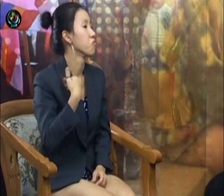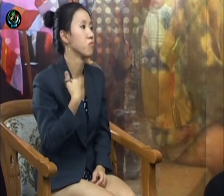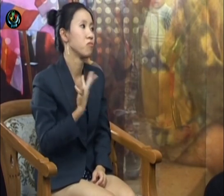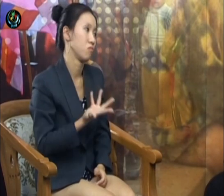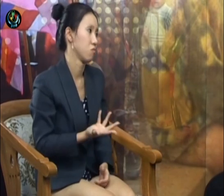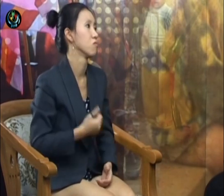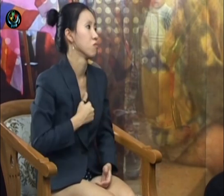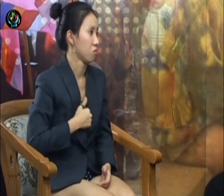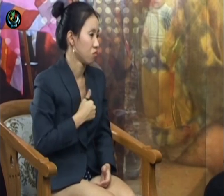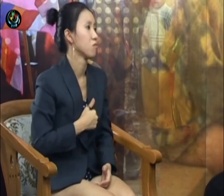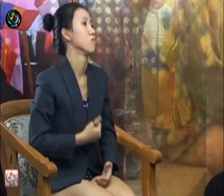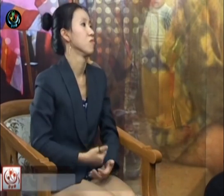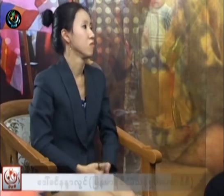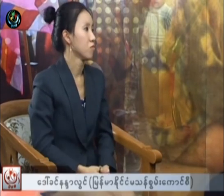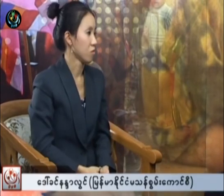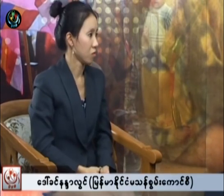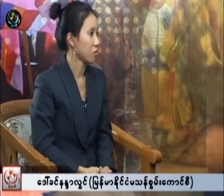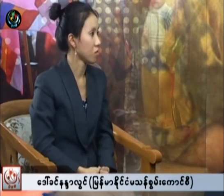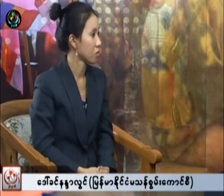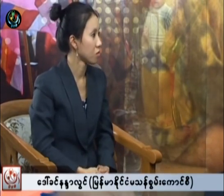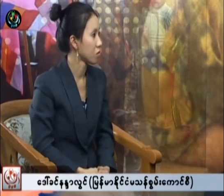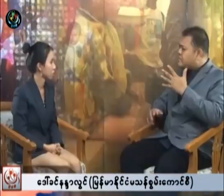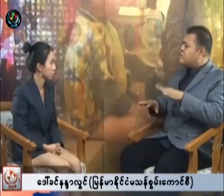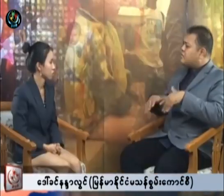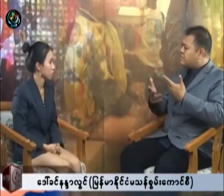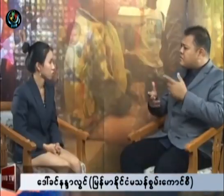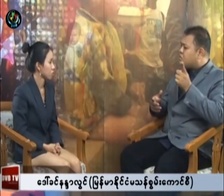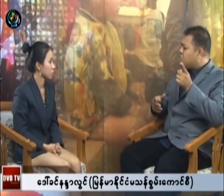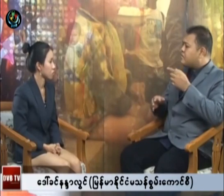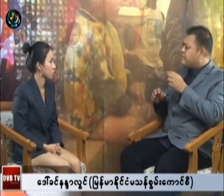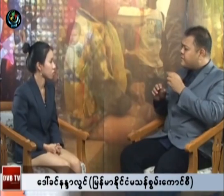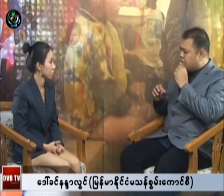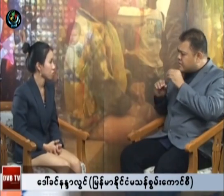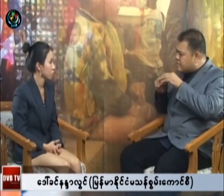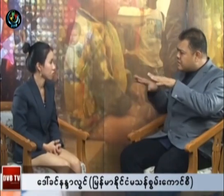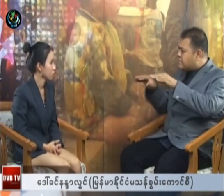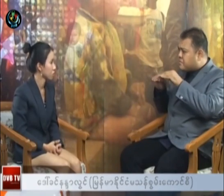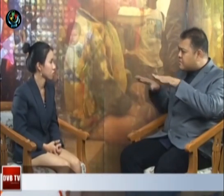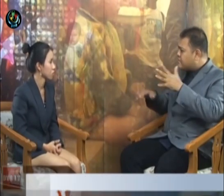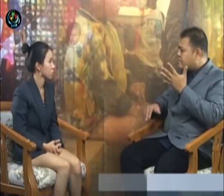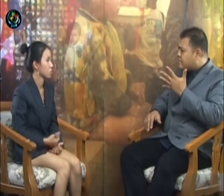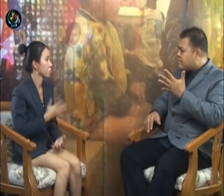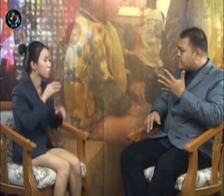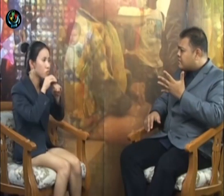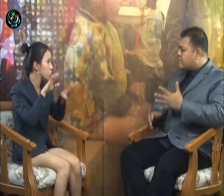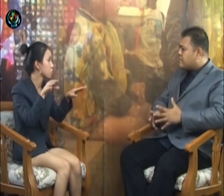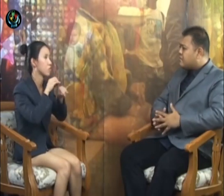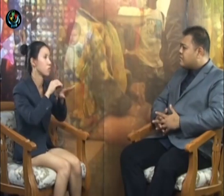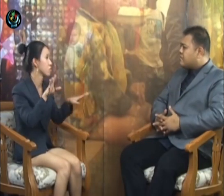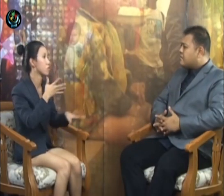သိပါဘူးအစီအစဉ်အားလုံးပြောပြမှုမရှိဘူးဘာဆိုဘာမှမသိရတော့မပြောပြနိုင်တာဝန်နေပါတယ ်ဒီအမျိုးသားပညာရေးမူကြမ်းအ